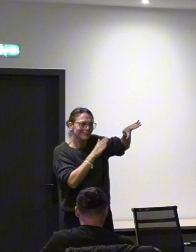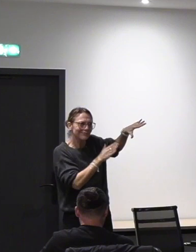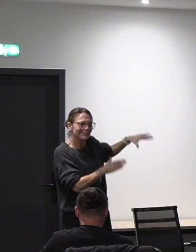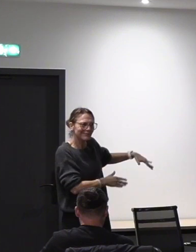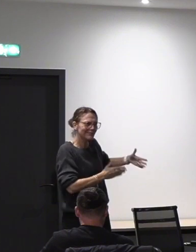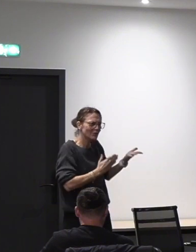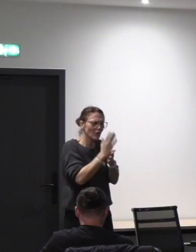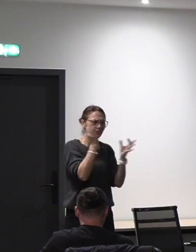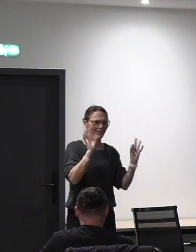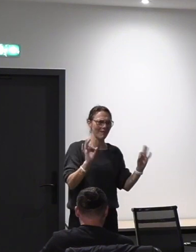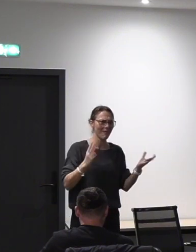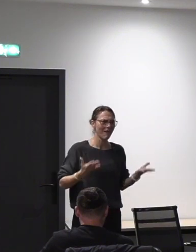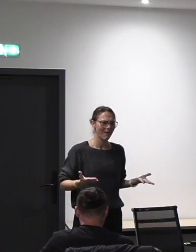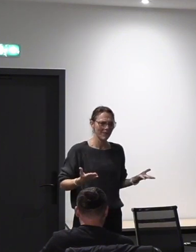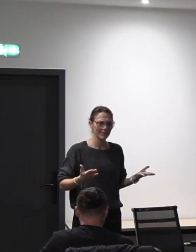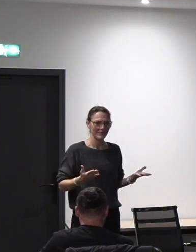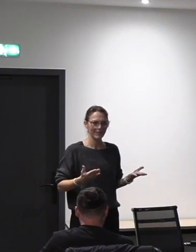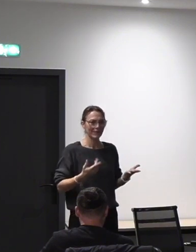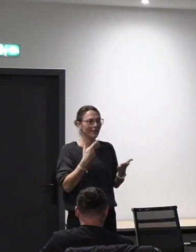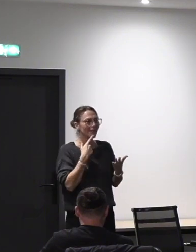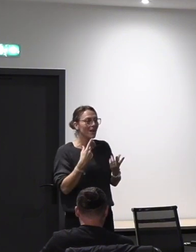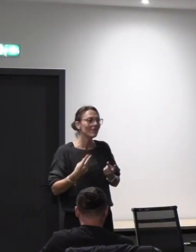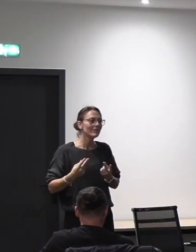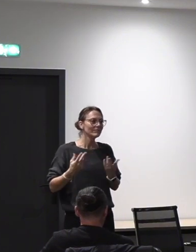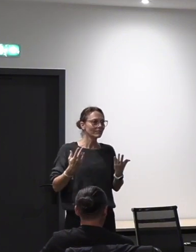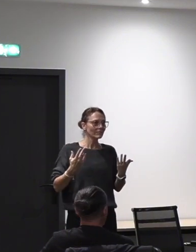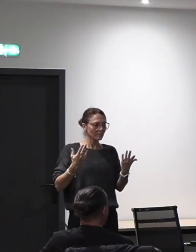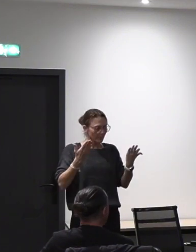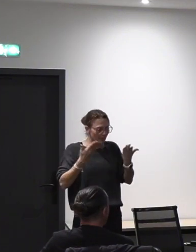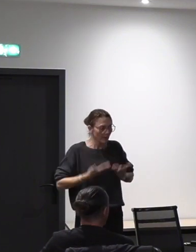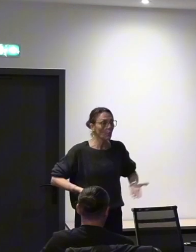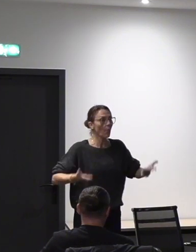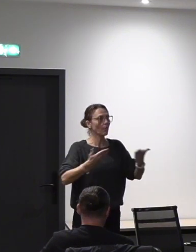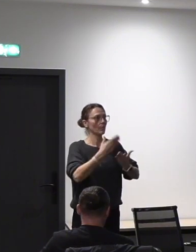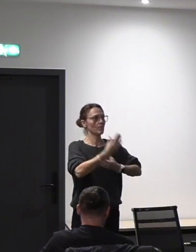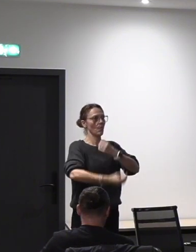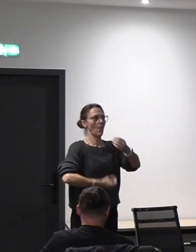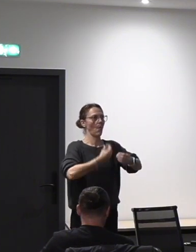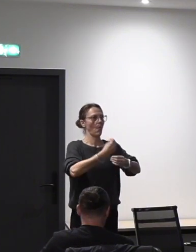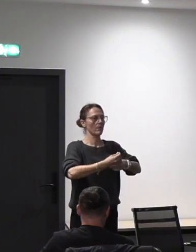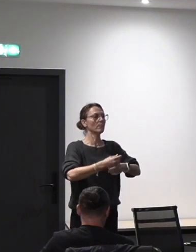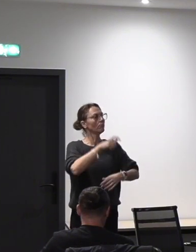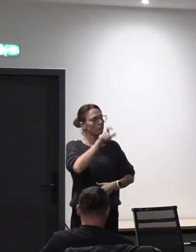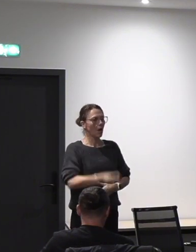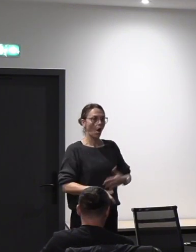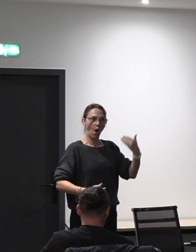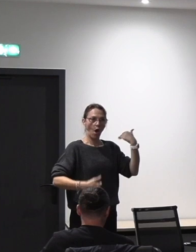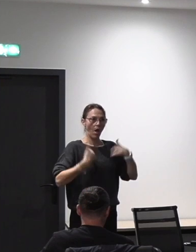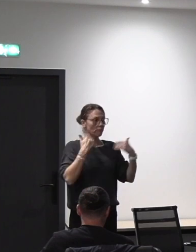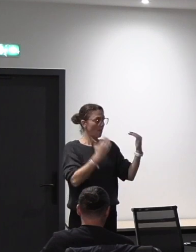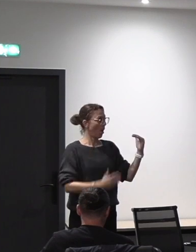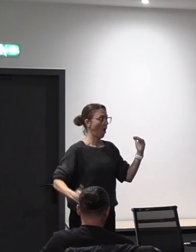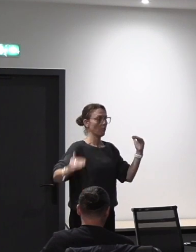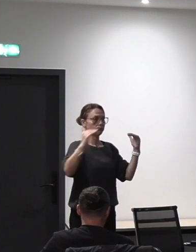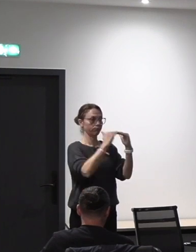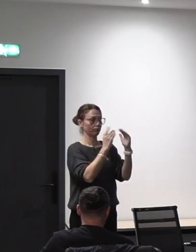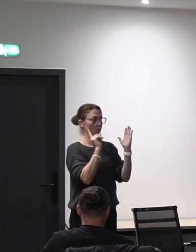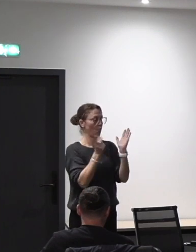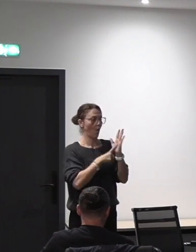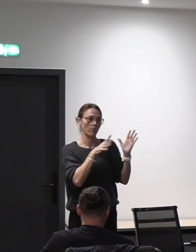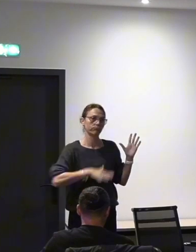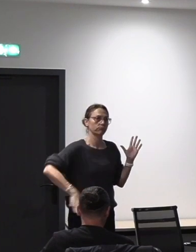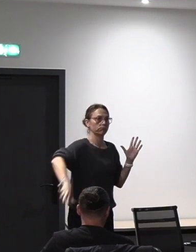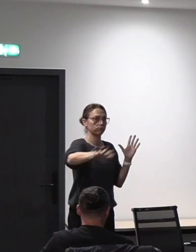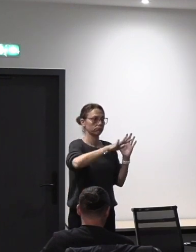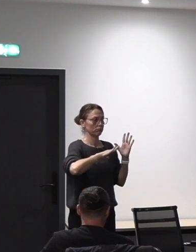aucun sens d'appliquer une valeur de notre état d'être au monde. Le handicapé est une personne comme tout le monde qui a le droit de pouvoir exister